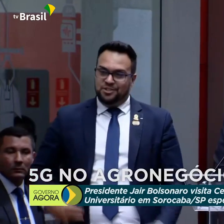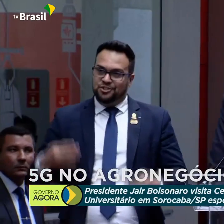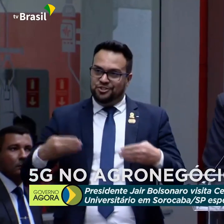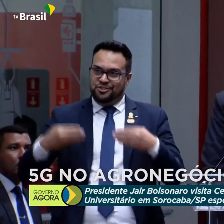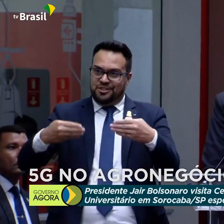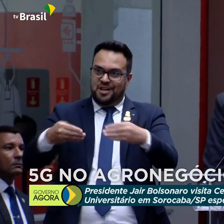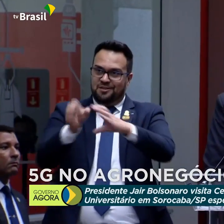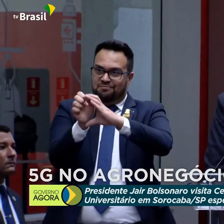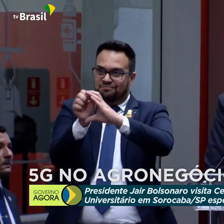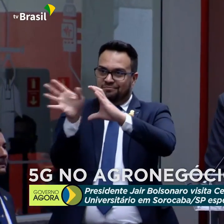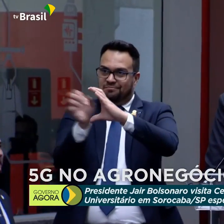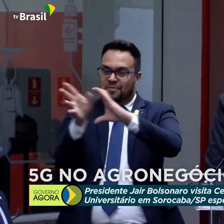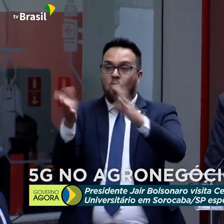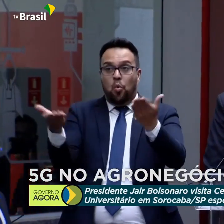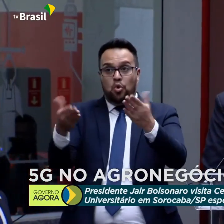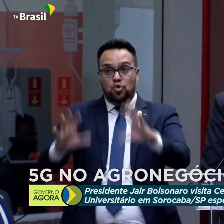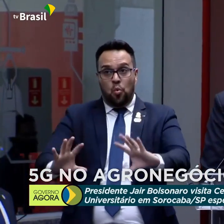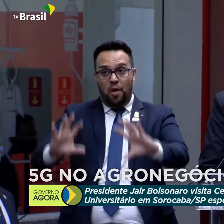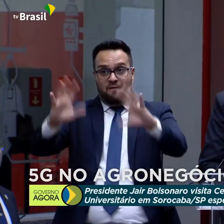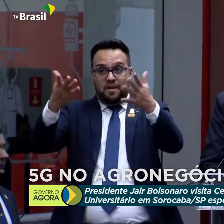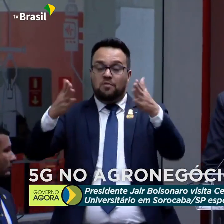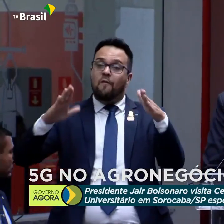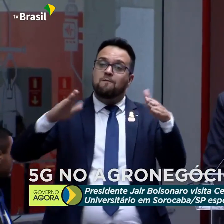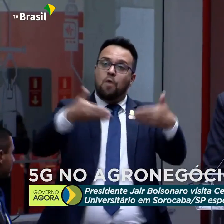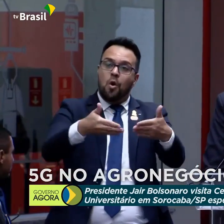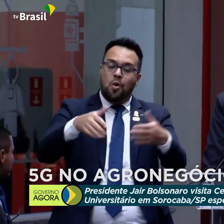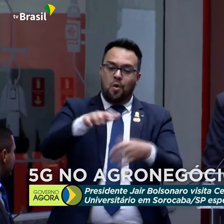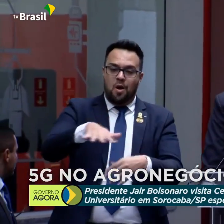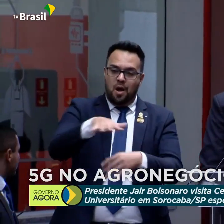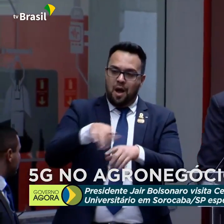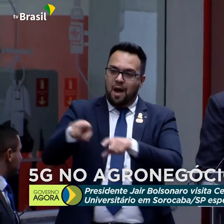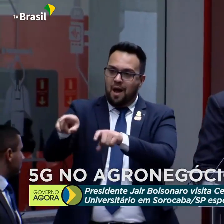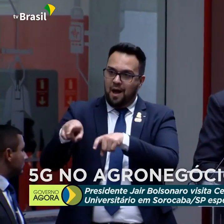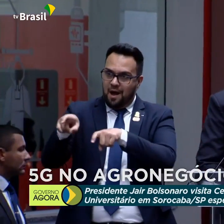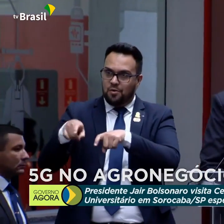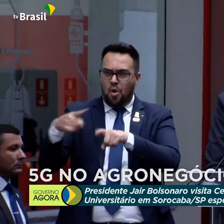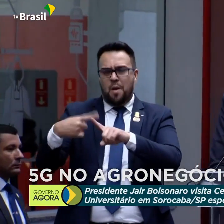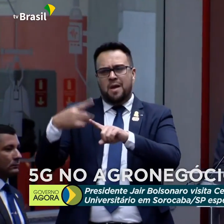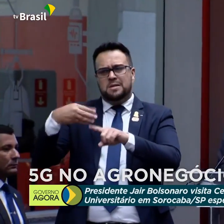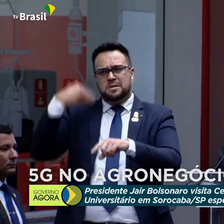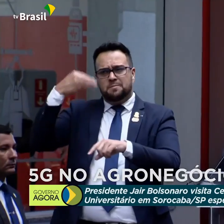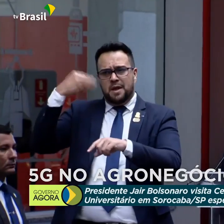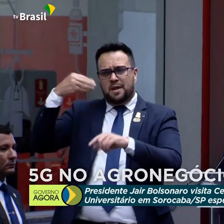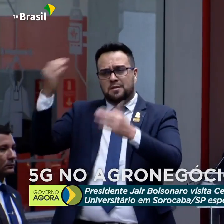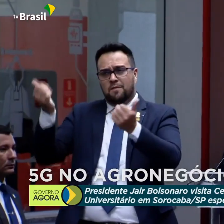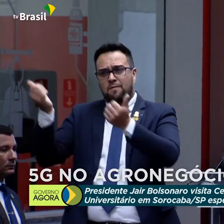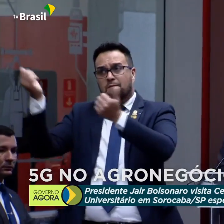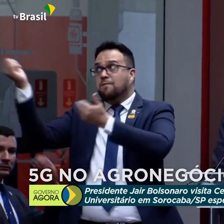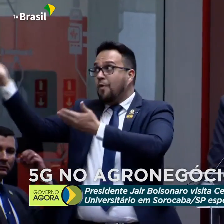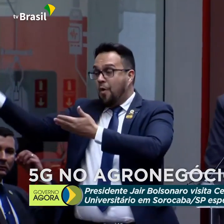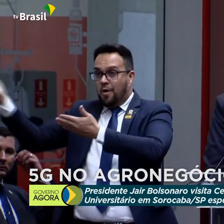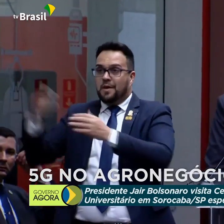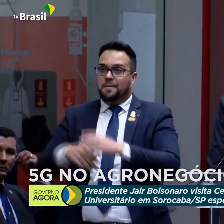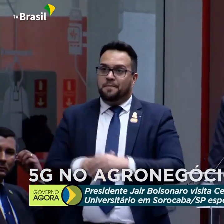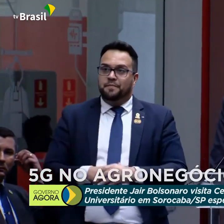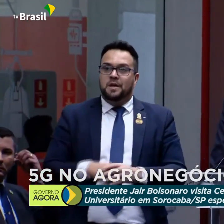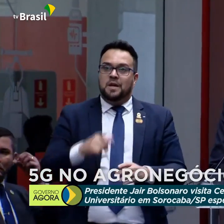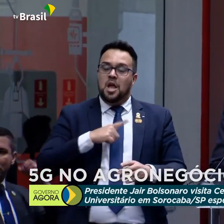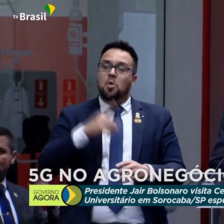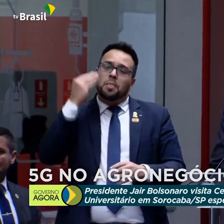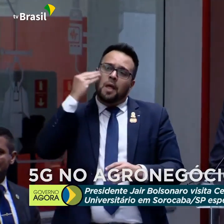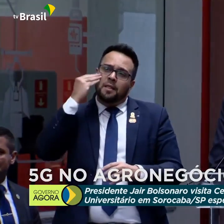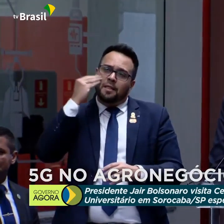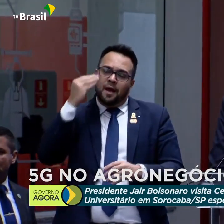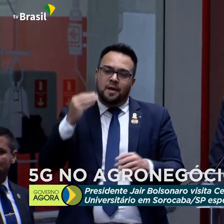evento aqui é mais voltado para o agro, como eu tive uma experiência ali fora, ao lado de uma pessoa pilotando